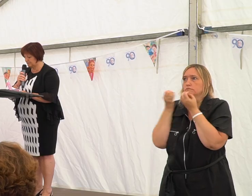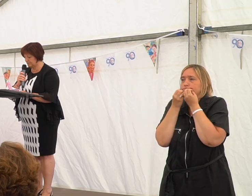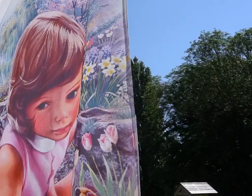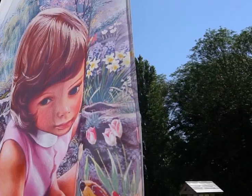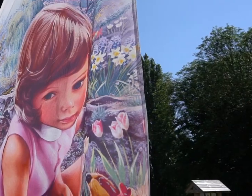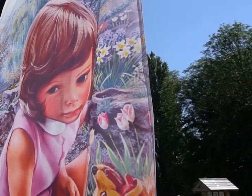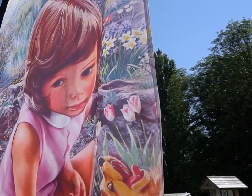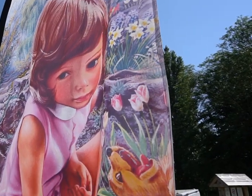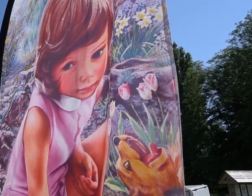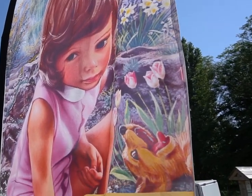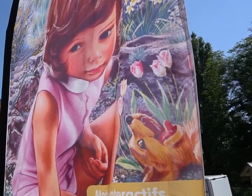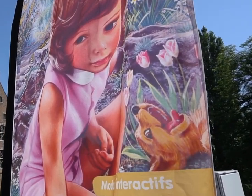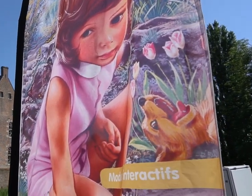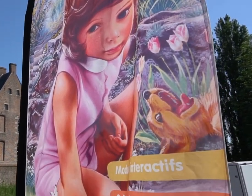merveille.